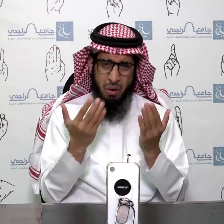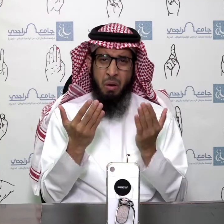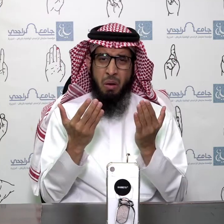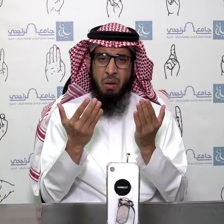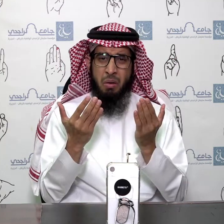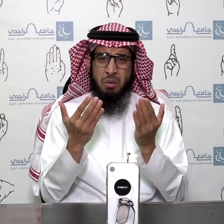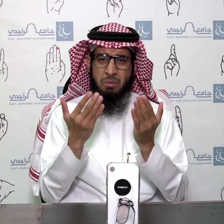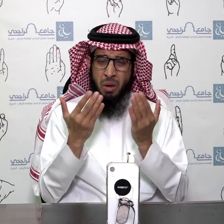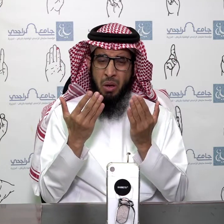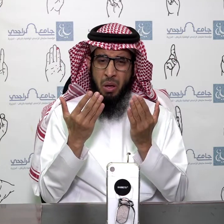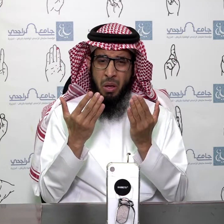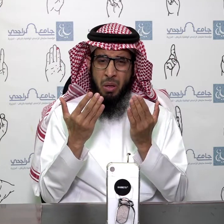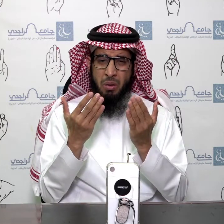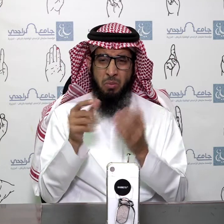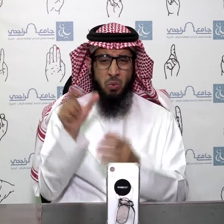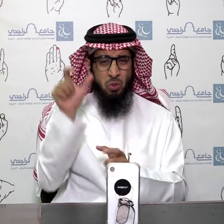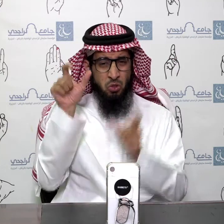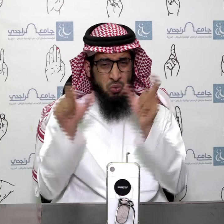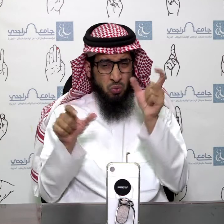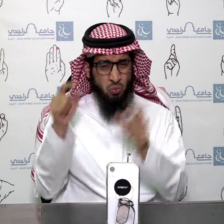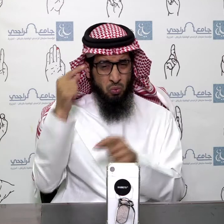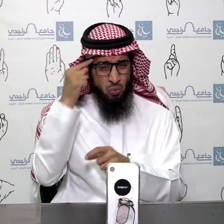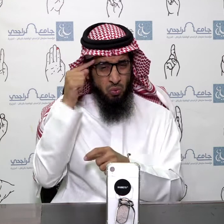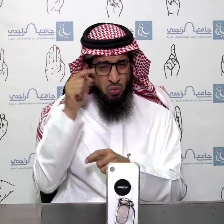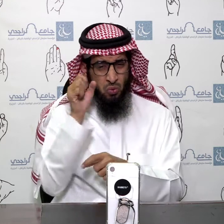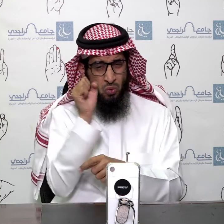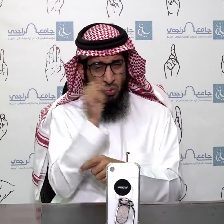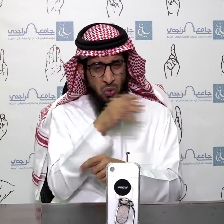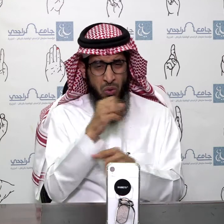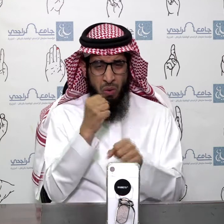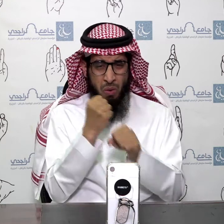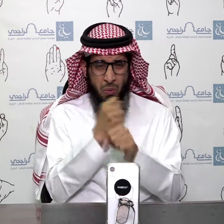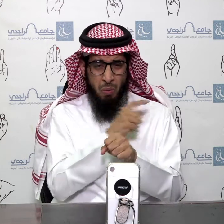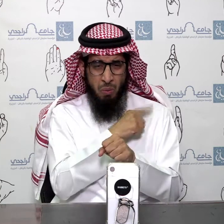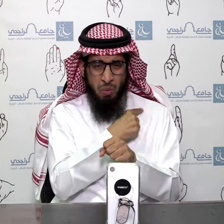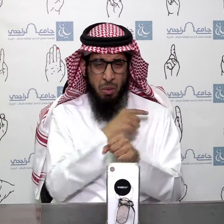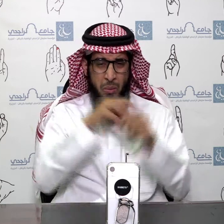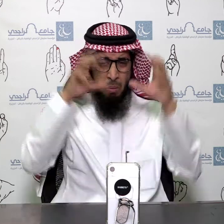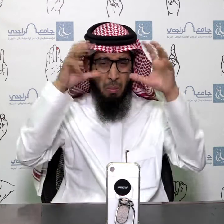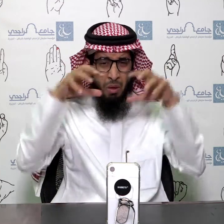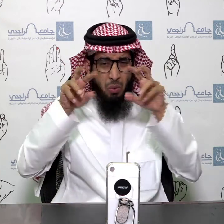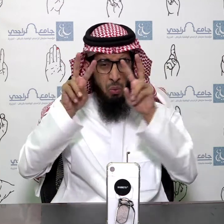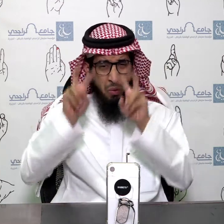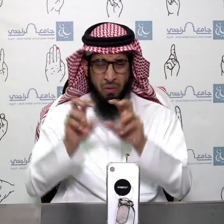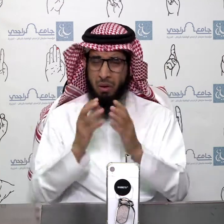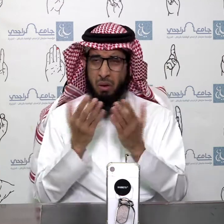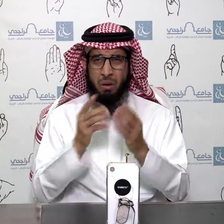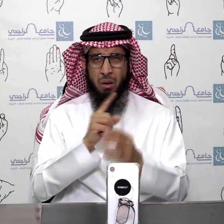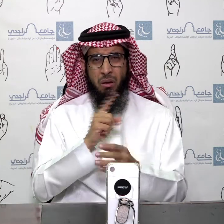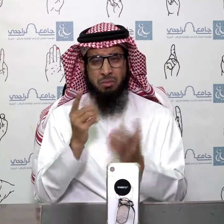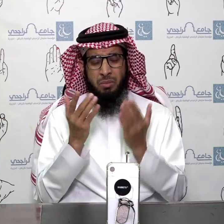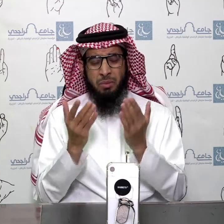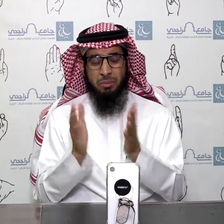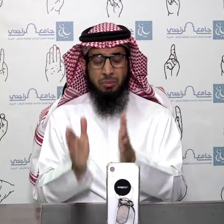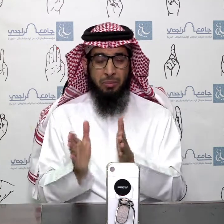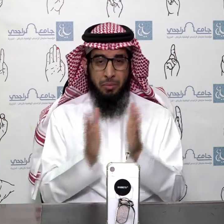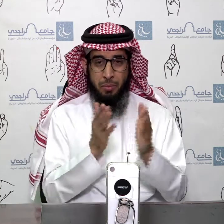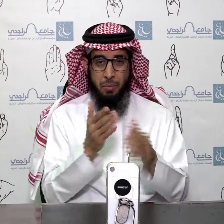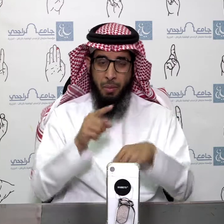السفهاء منا واغفر لنا ولهم. عباد الله، إن الله يأمر بالعدل والإحسان وإيتاء ذي